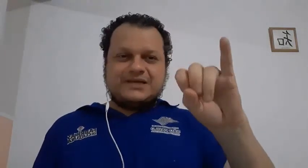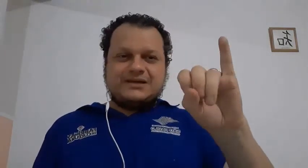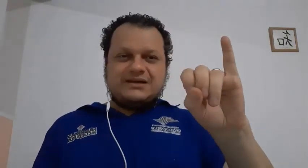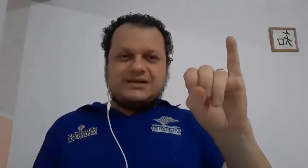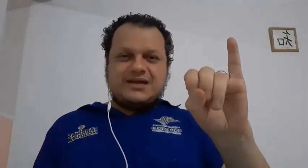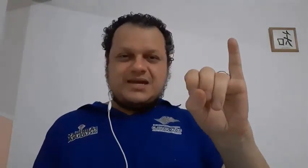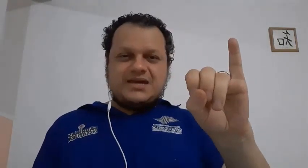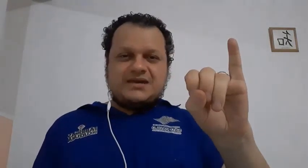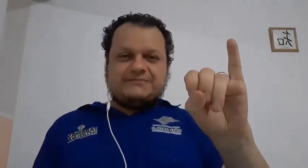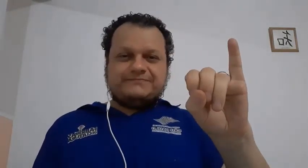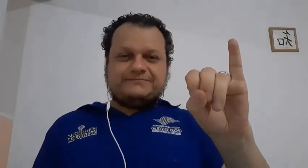I.